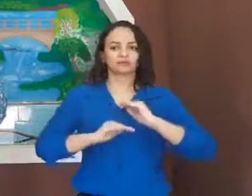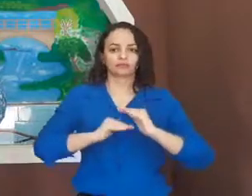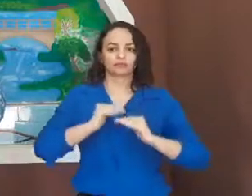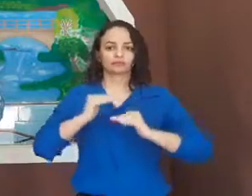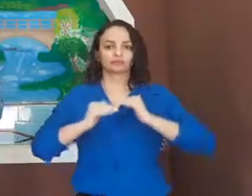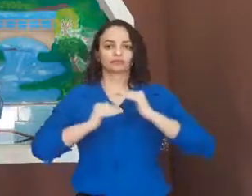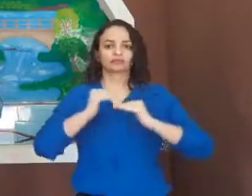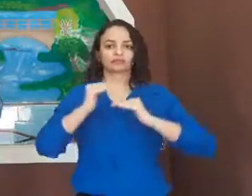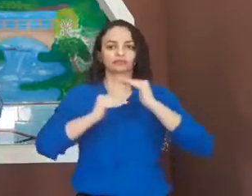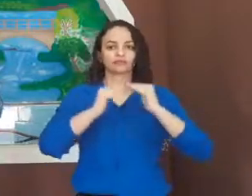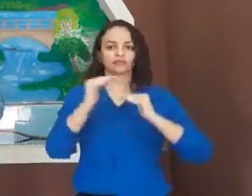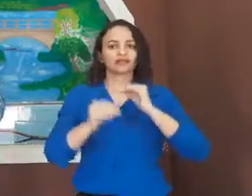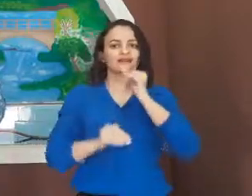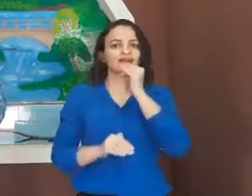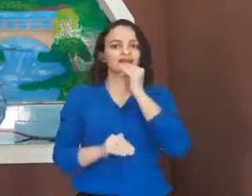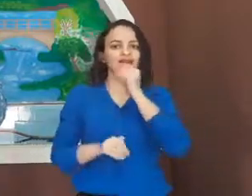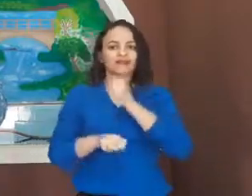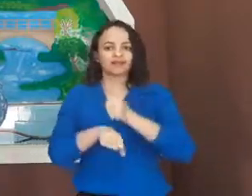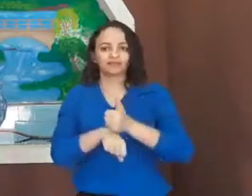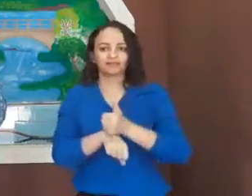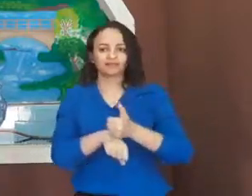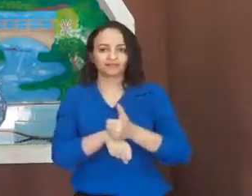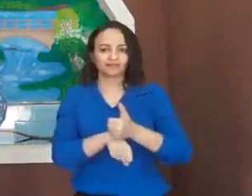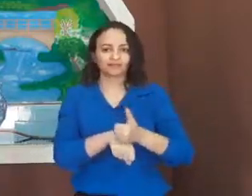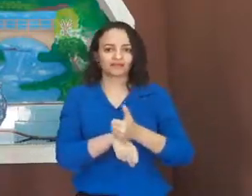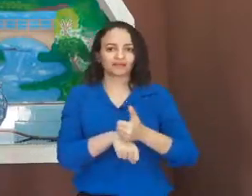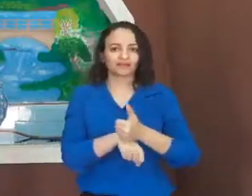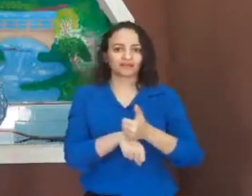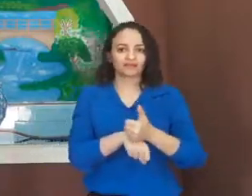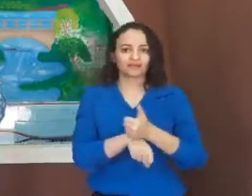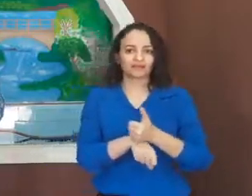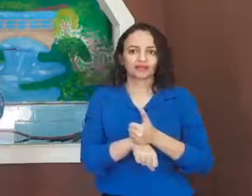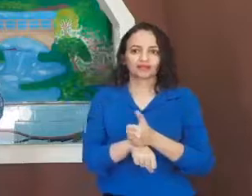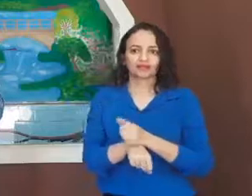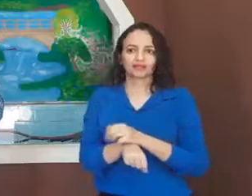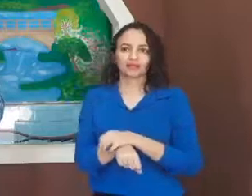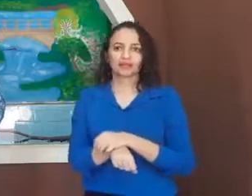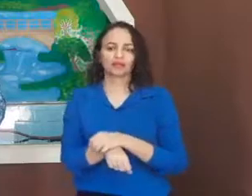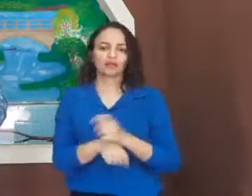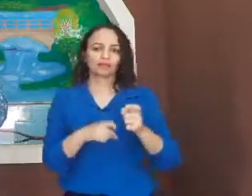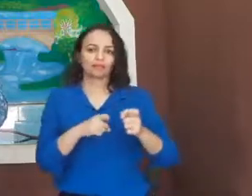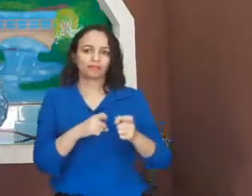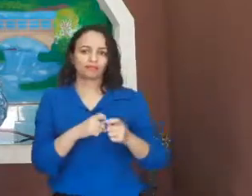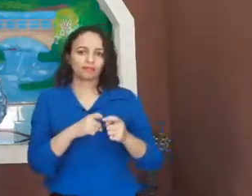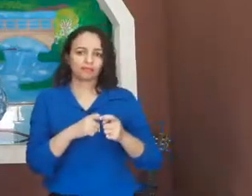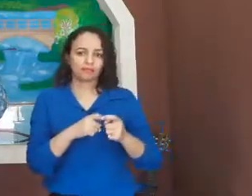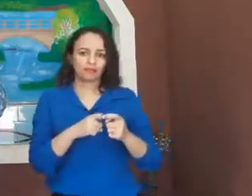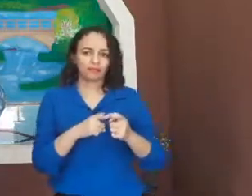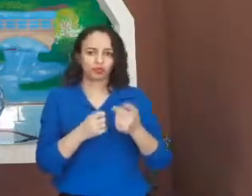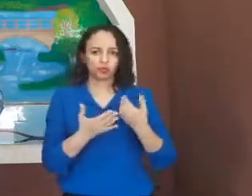Vamos pegar as profissões. Se não me engano, 6 anos alguém estudando medicina.